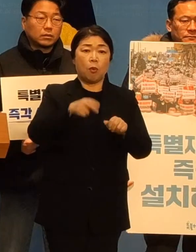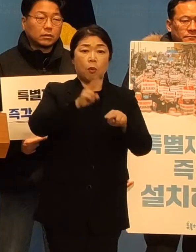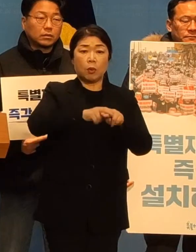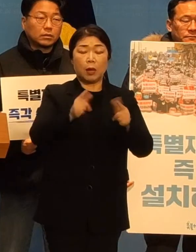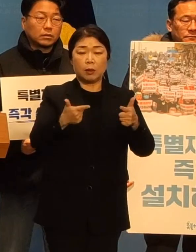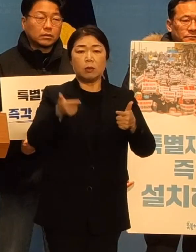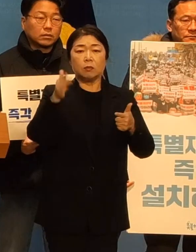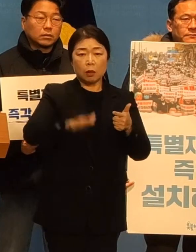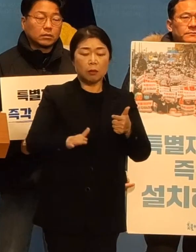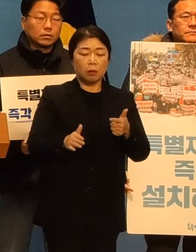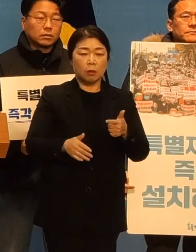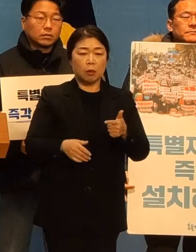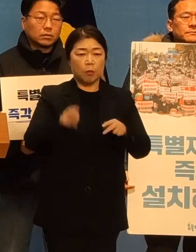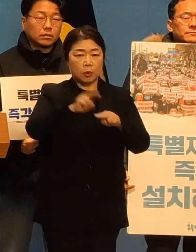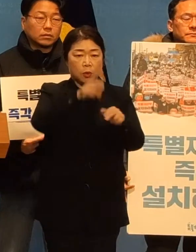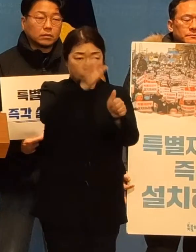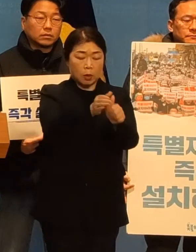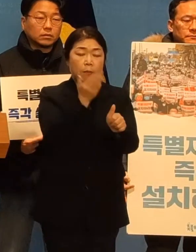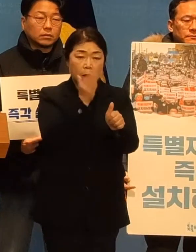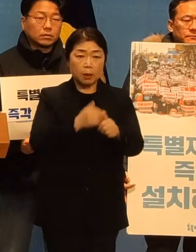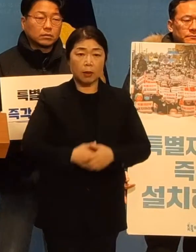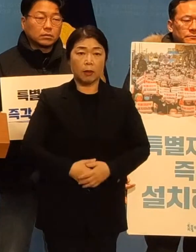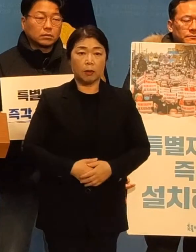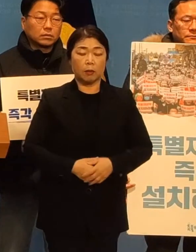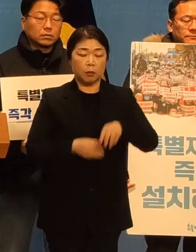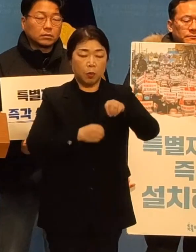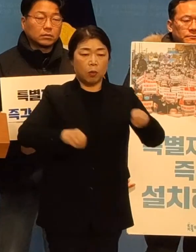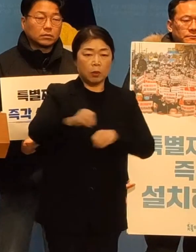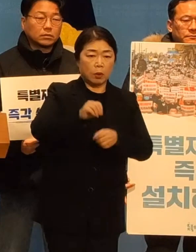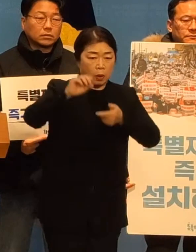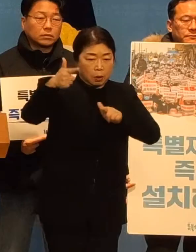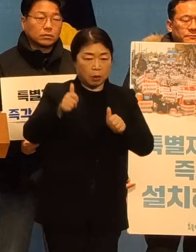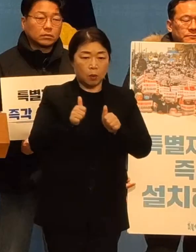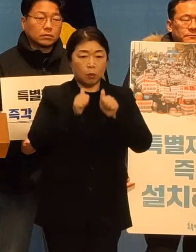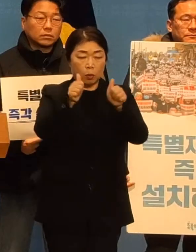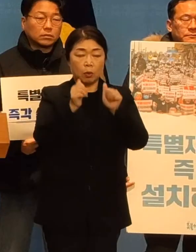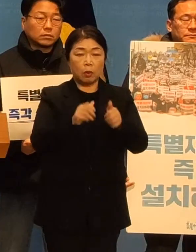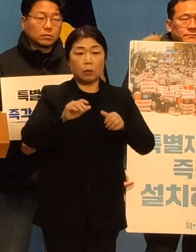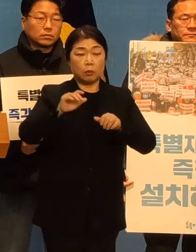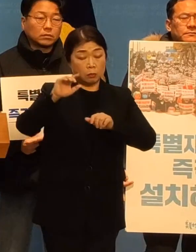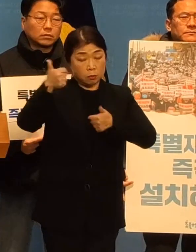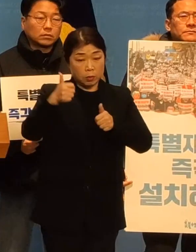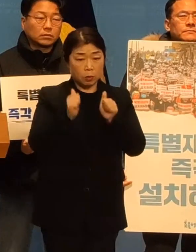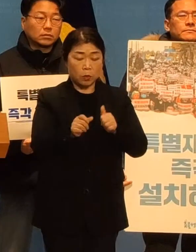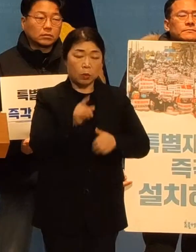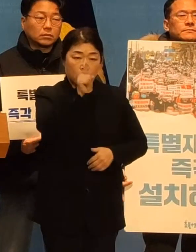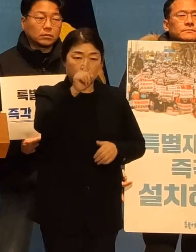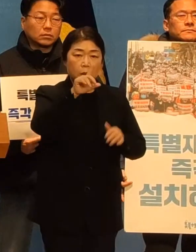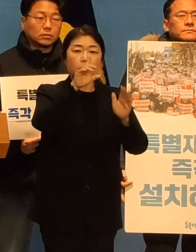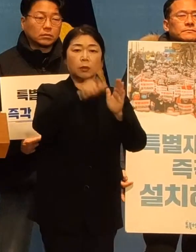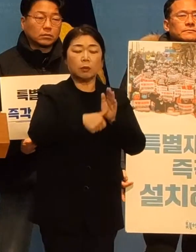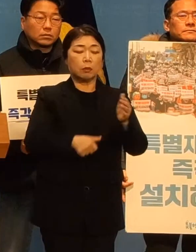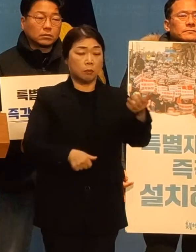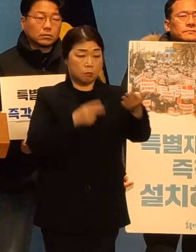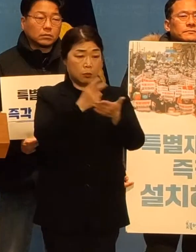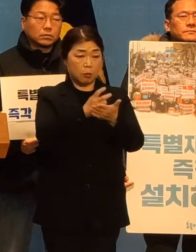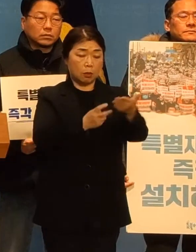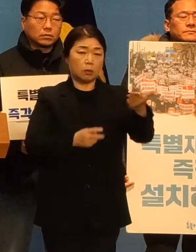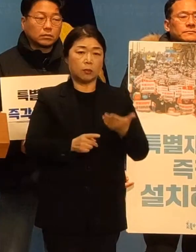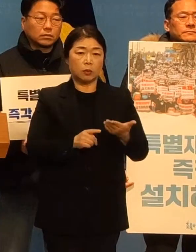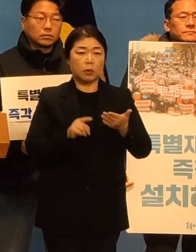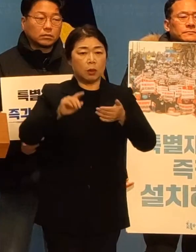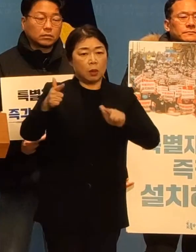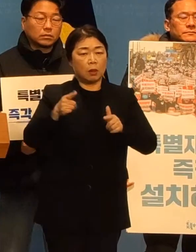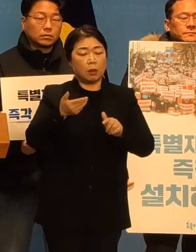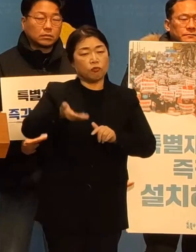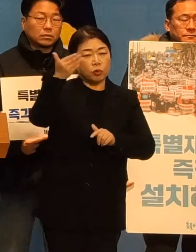있다라고 되어 있습니다. 오히려 상고심에 대법원 지금 와 있는 법안조차도 상고심에 대한 얘기